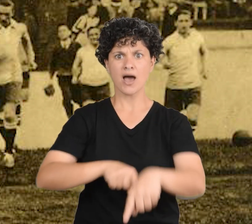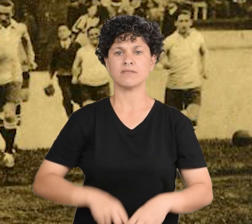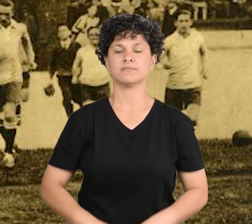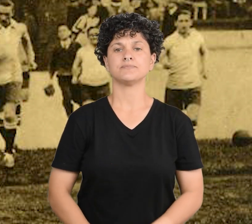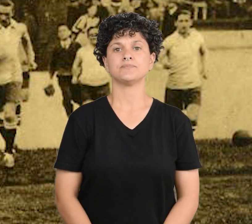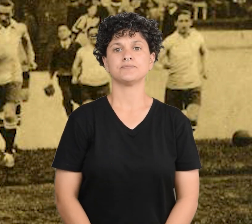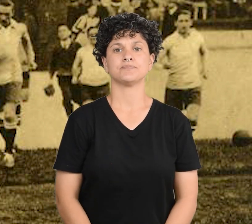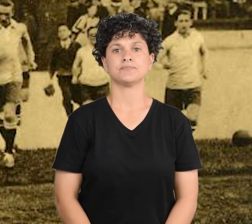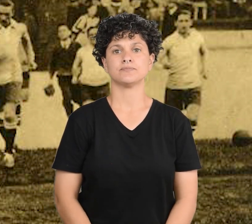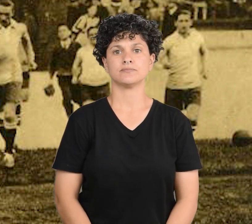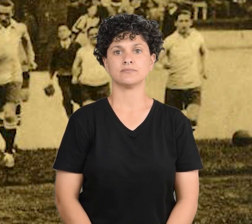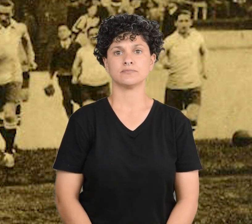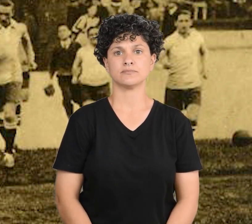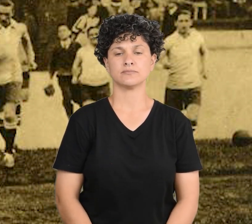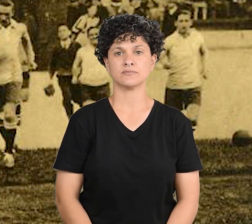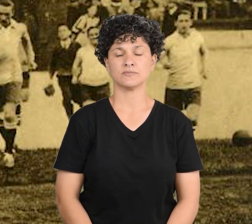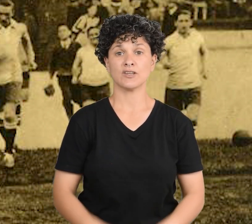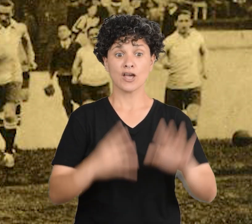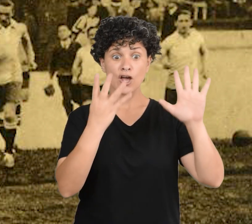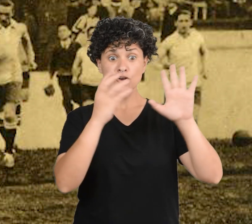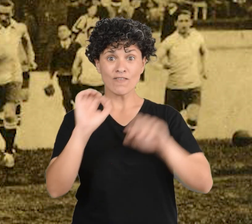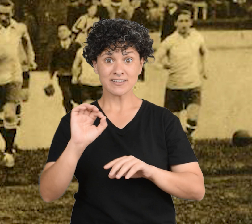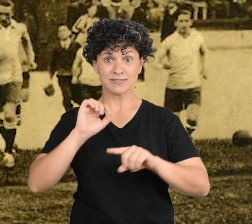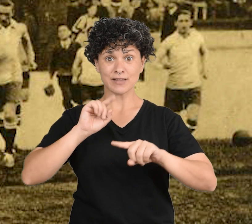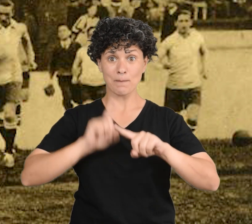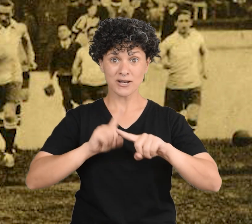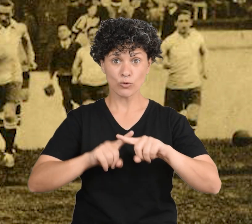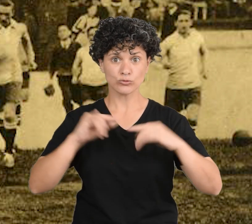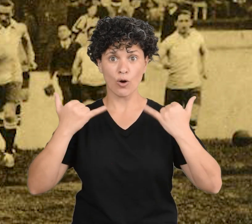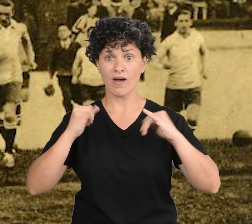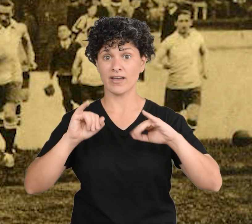ataque, generando situaciones de peligro en el arco adversario.